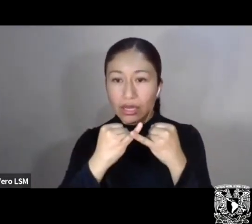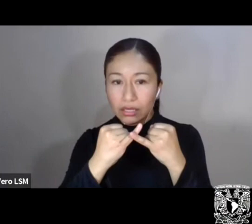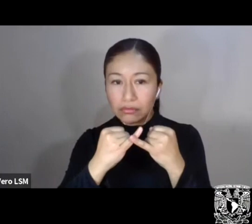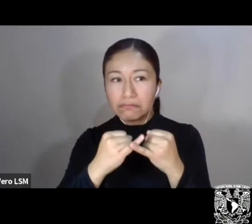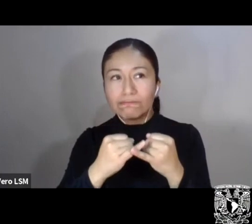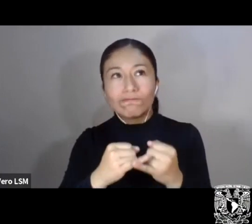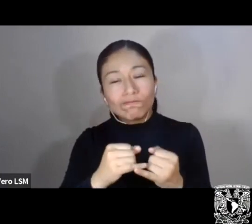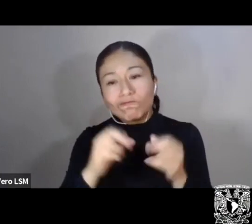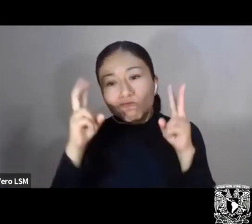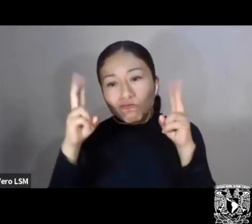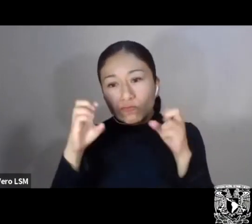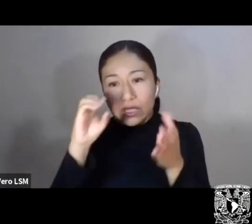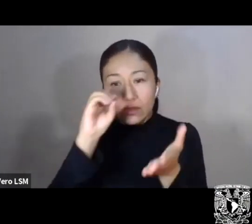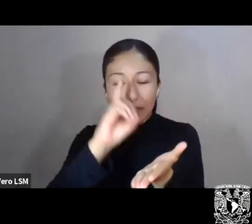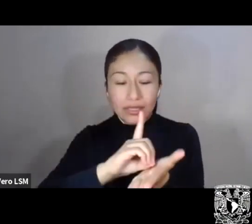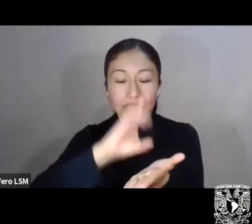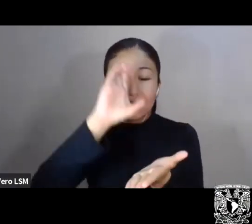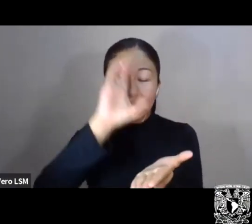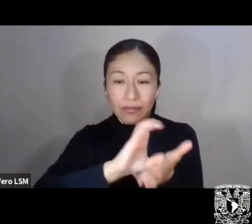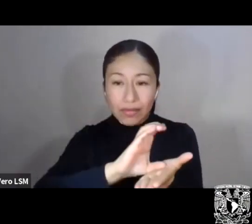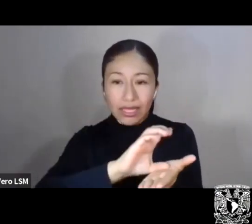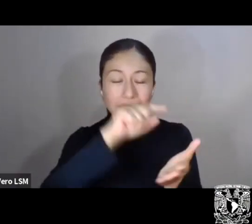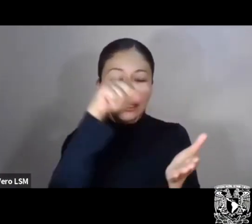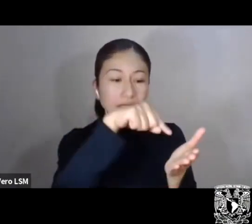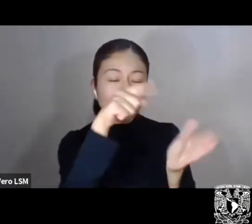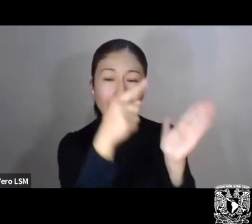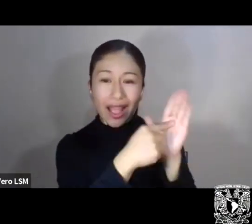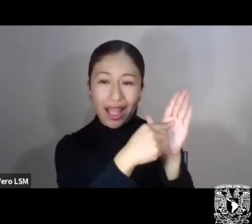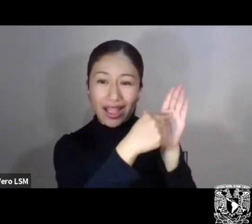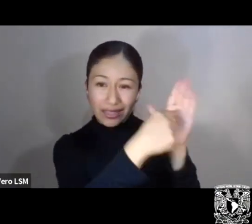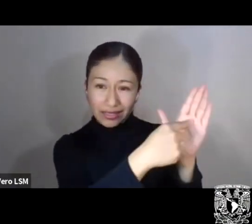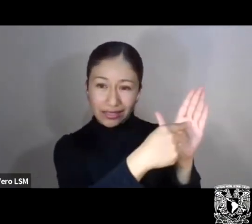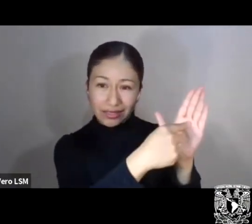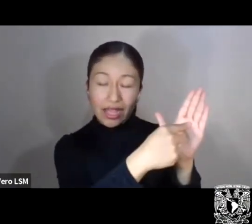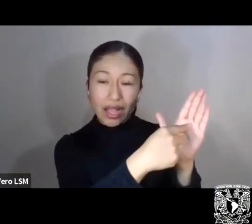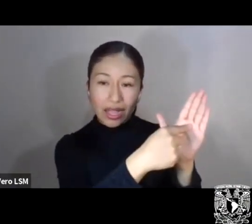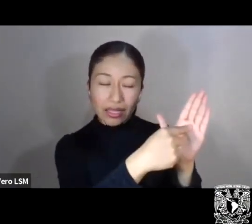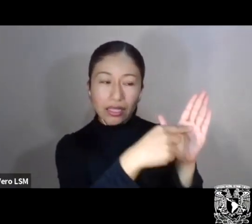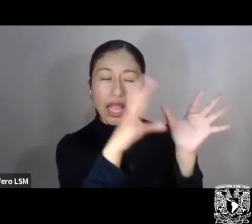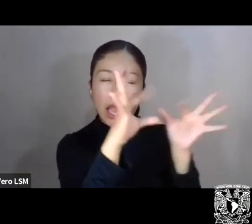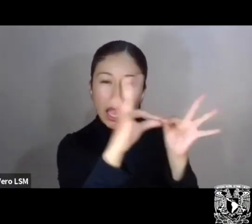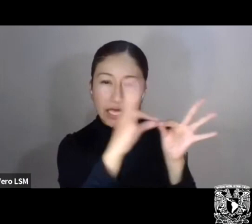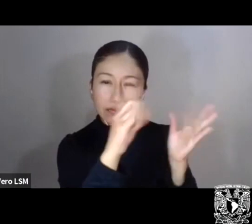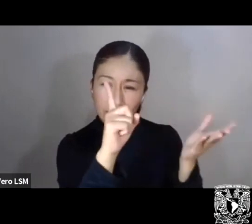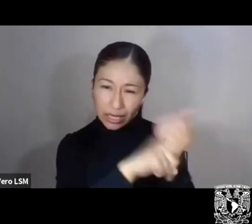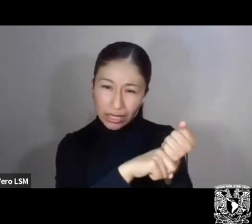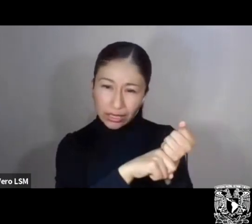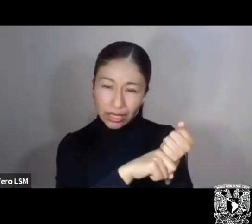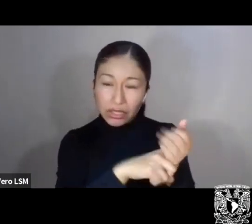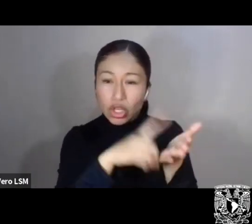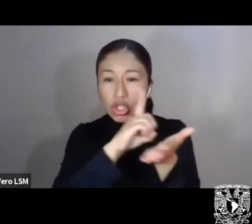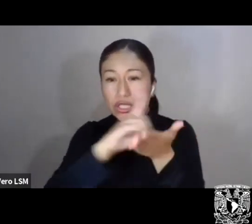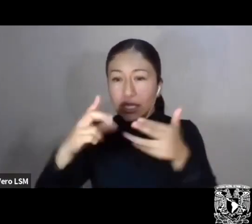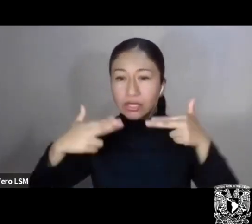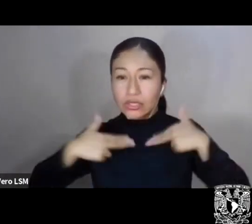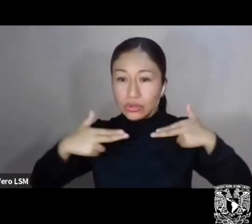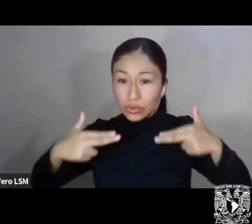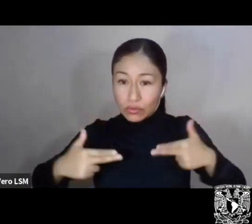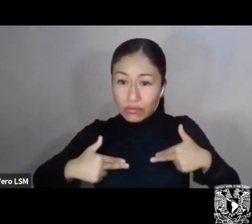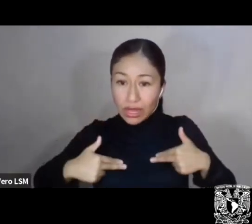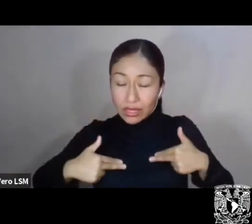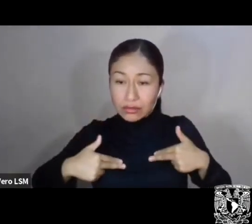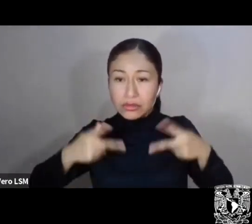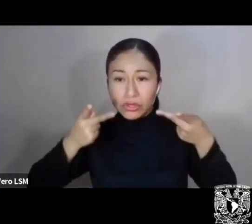es el instrumento que garantiza los derechos humanos de las personas, ¿no? Eso yo no lo cuestiono. Sin embargo, lo